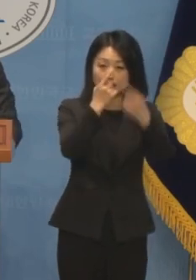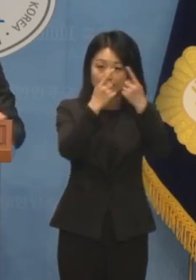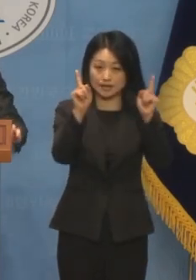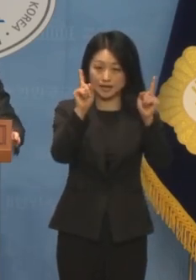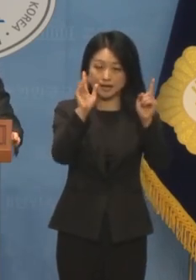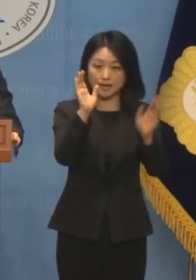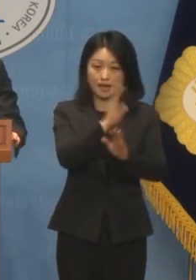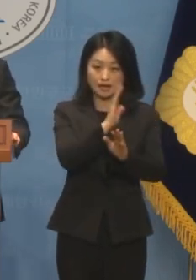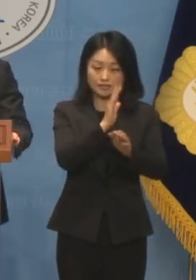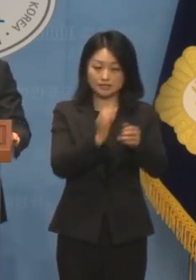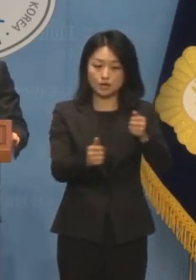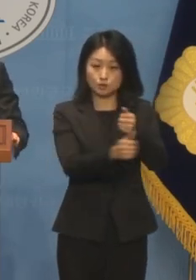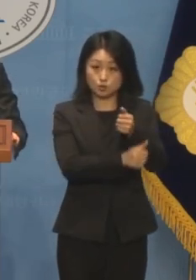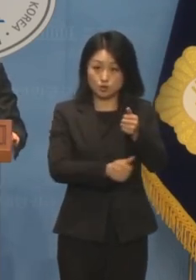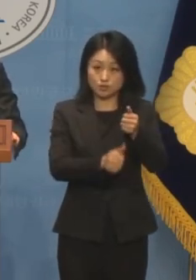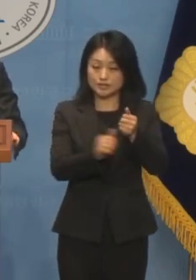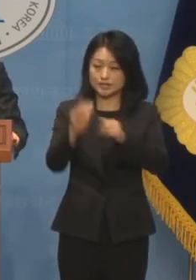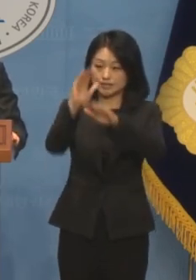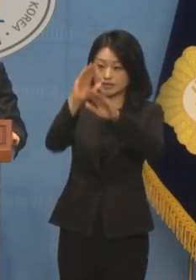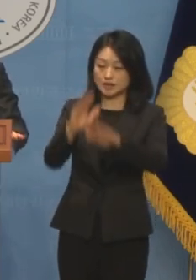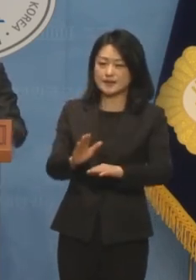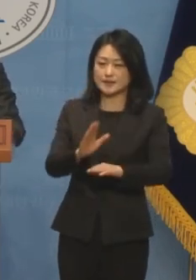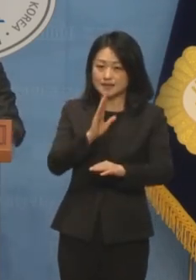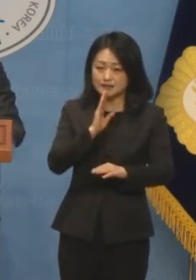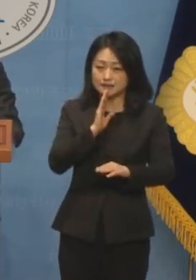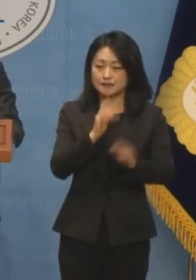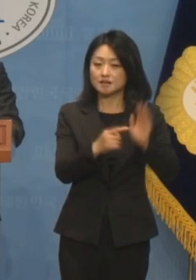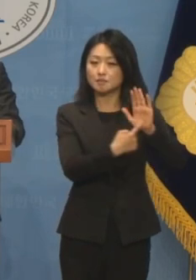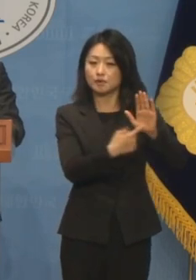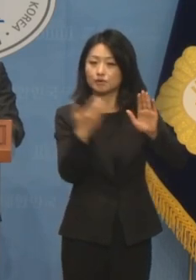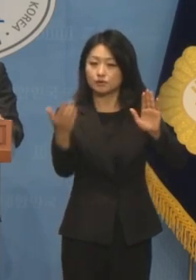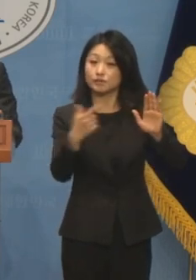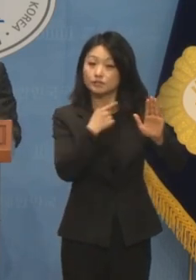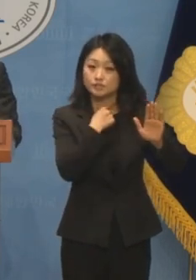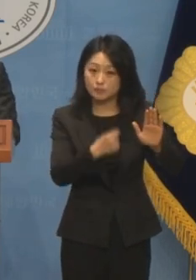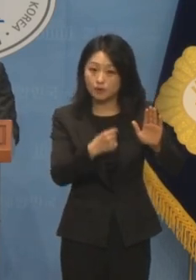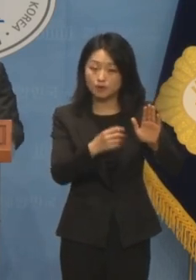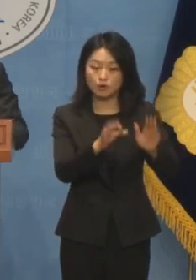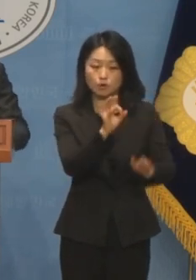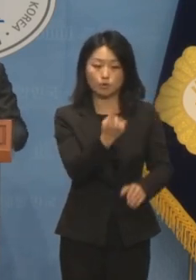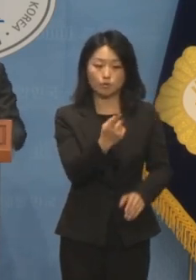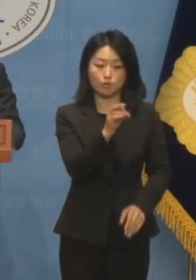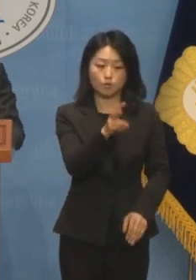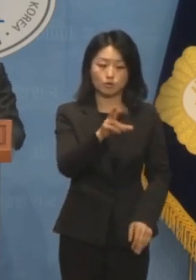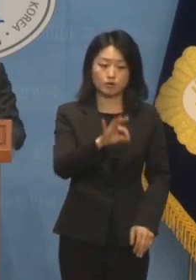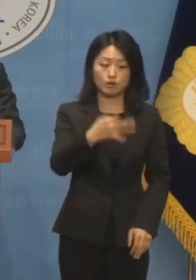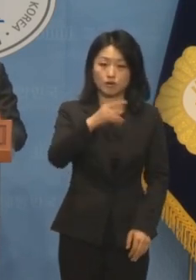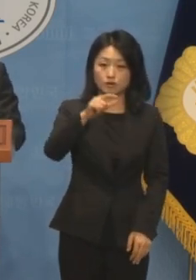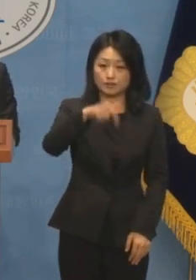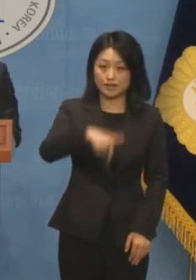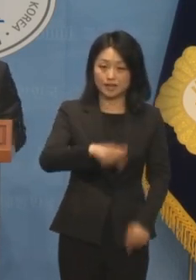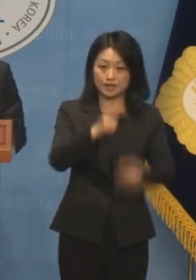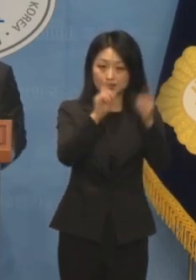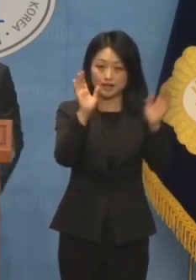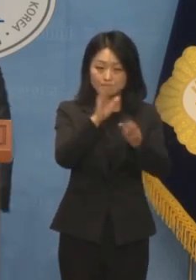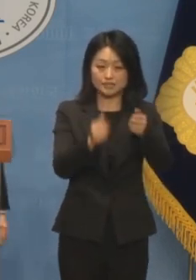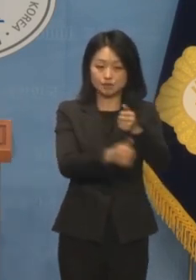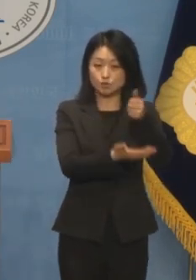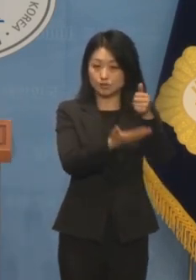진실규명 촉구 성명을 하고자 합니다. 네, 이에 서울시당 오영택 대학생위원장 소개하겠습니다.